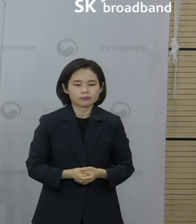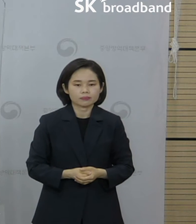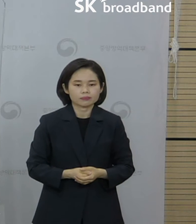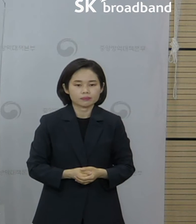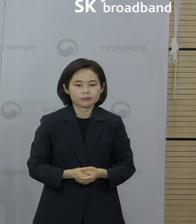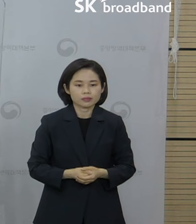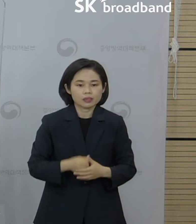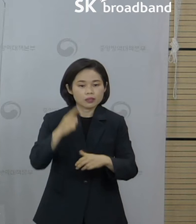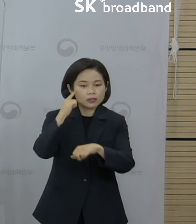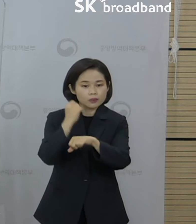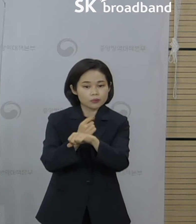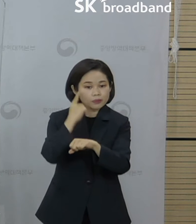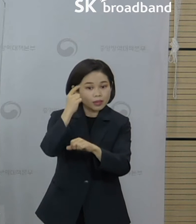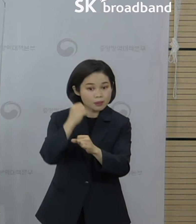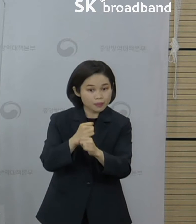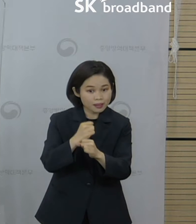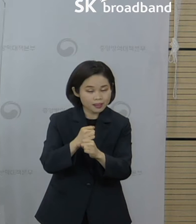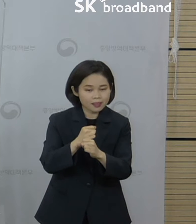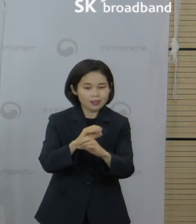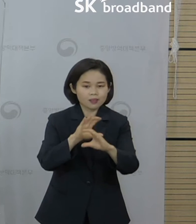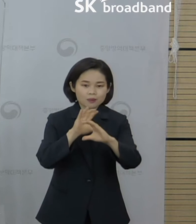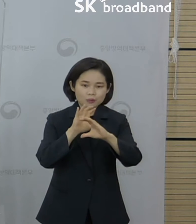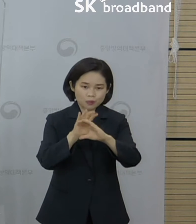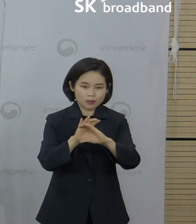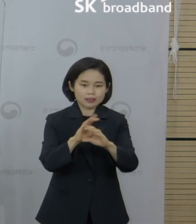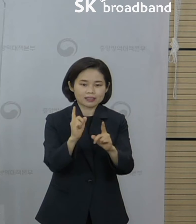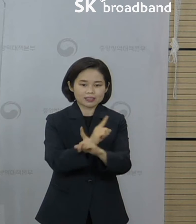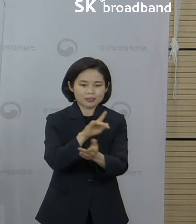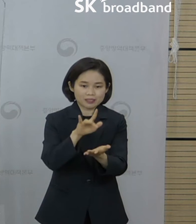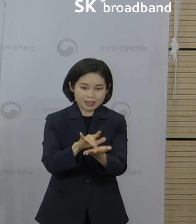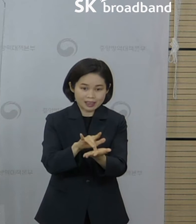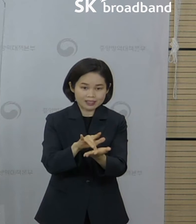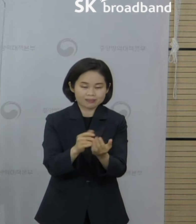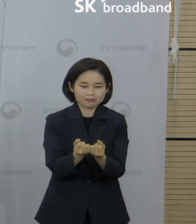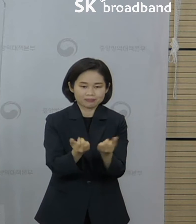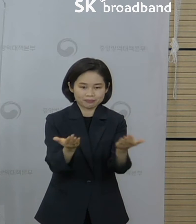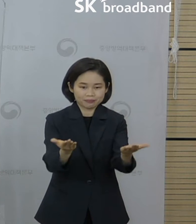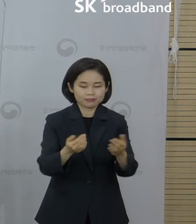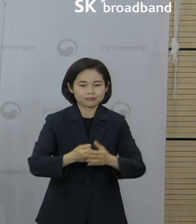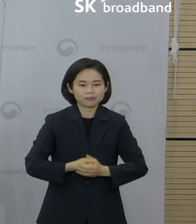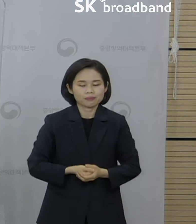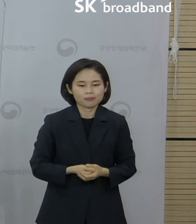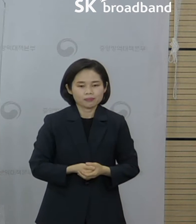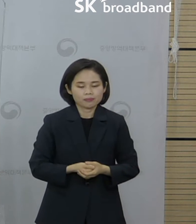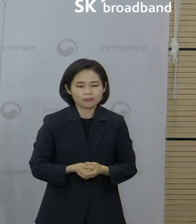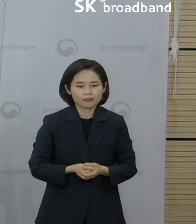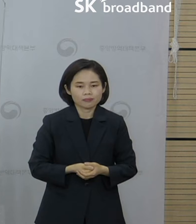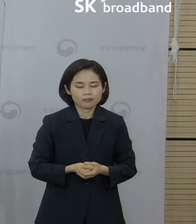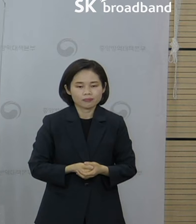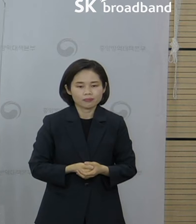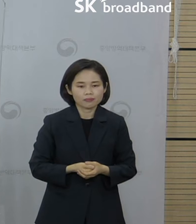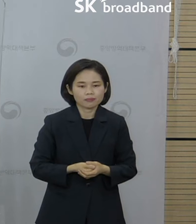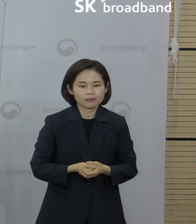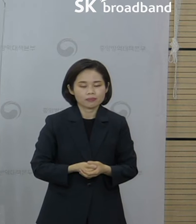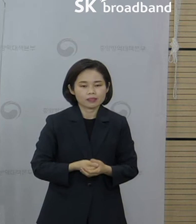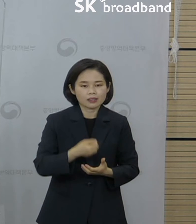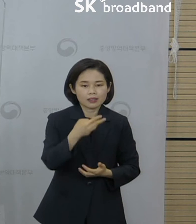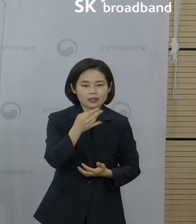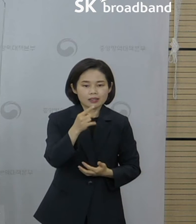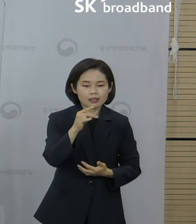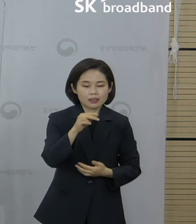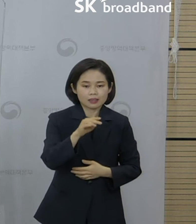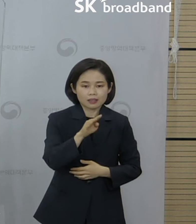다음으로 연구개발 중에 코로나19 치료제 투약과 관련해서 간략히 말씀드리면 코로나19